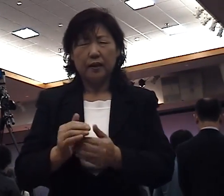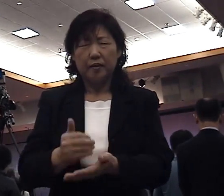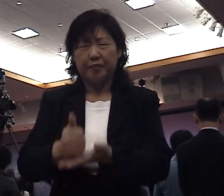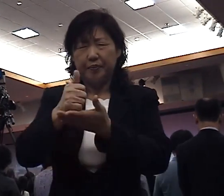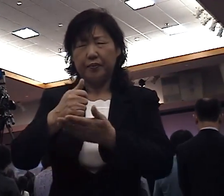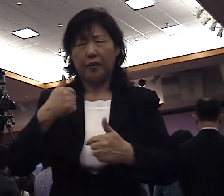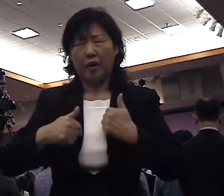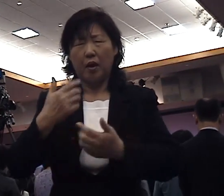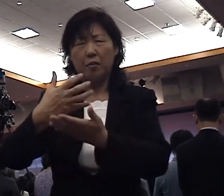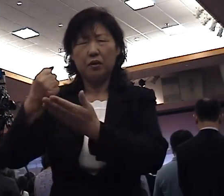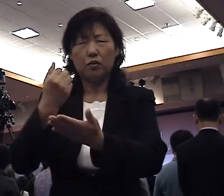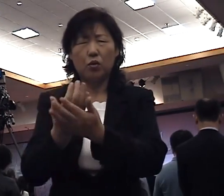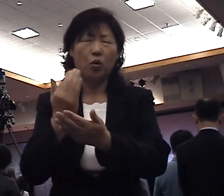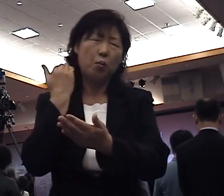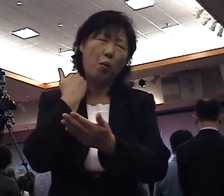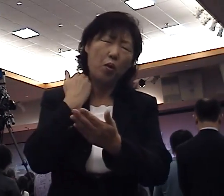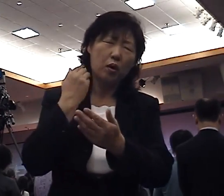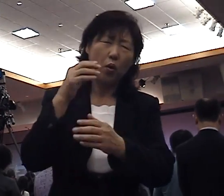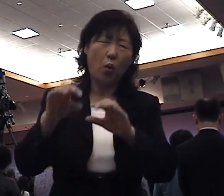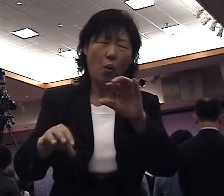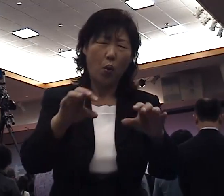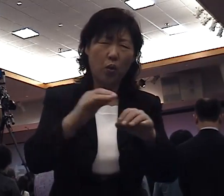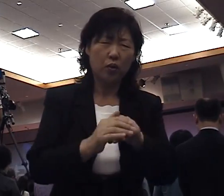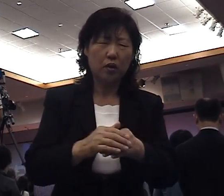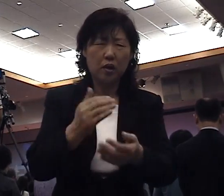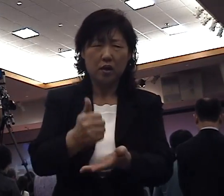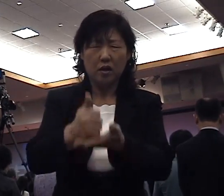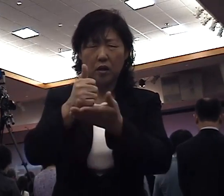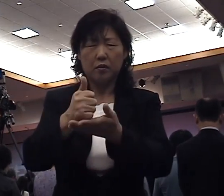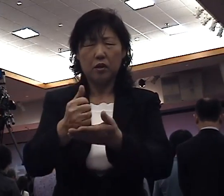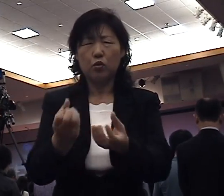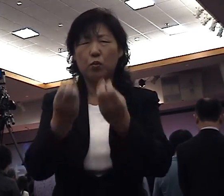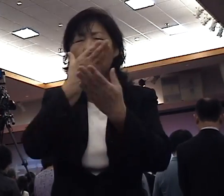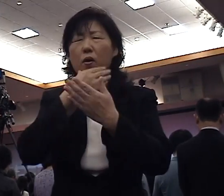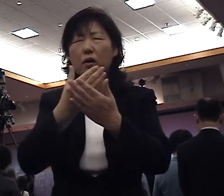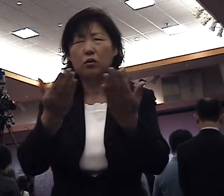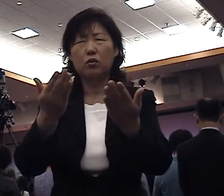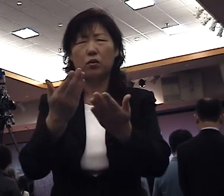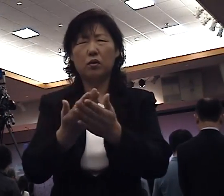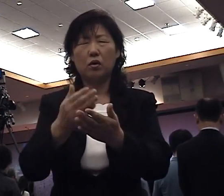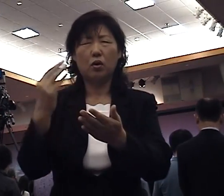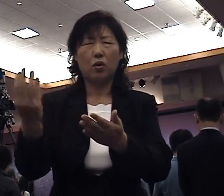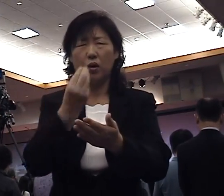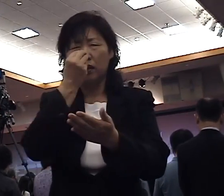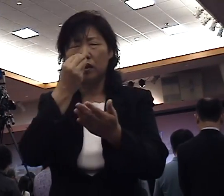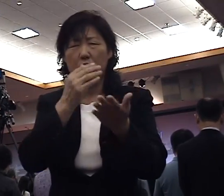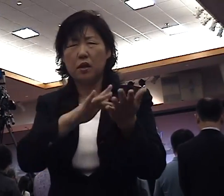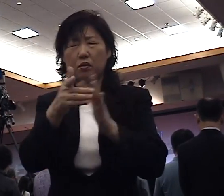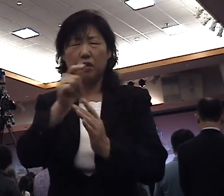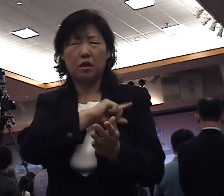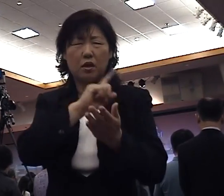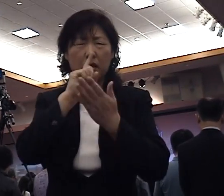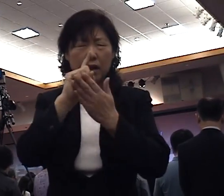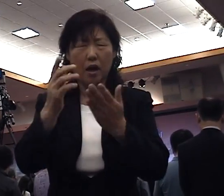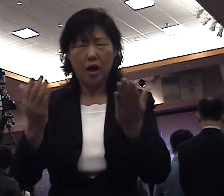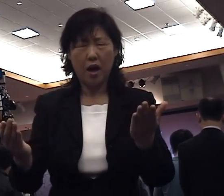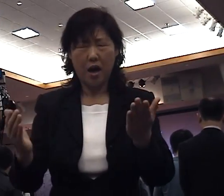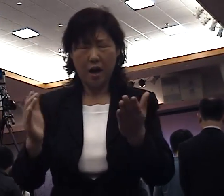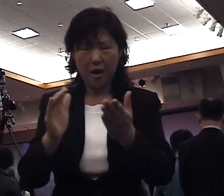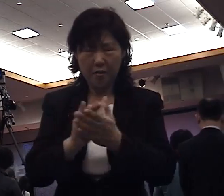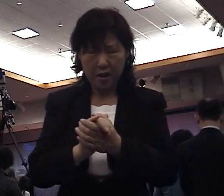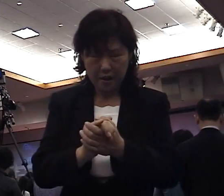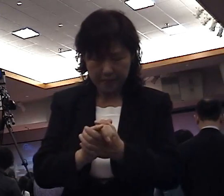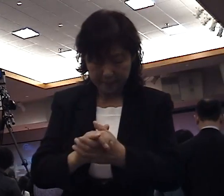받아주시고 보이지 않는 곳곳에서의 섬김을 축복하여 주옵소서. 거룩하신 예수님의 이름으로 감사하고